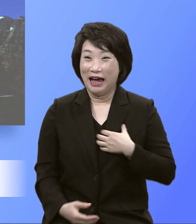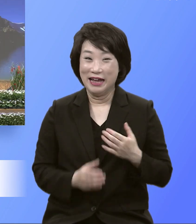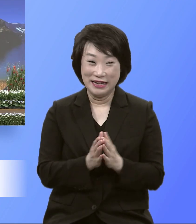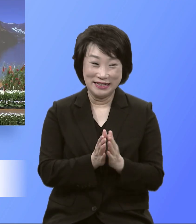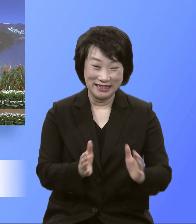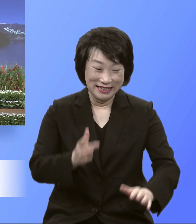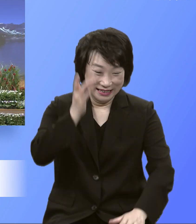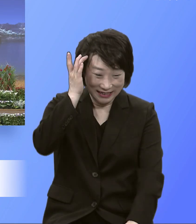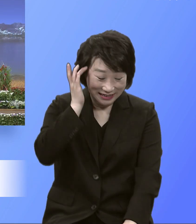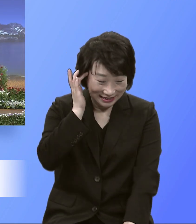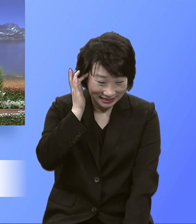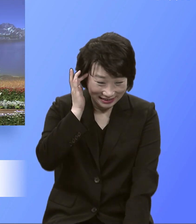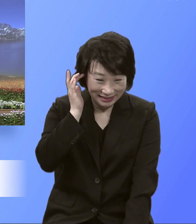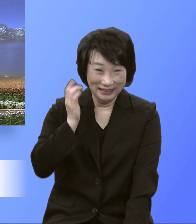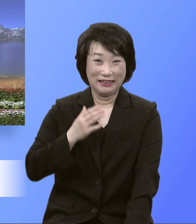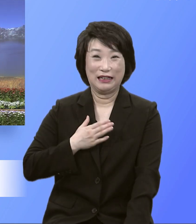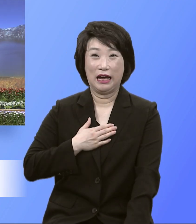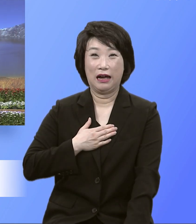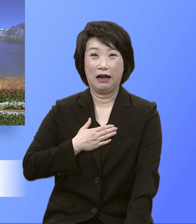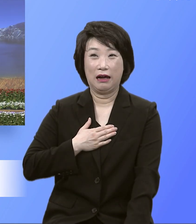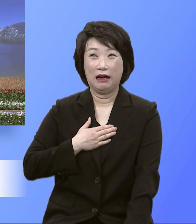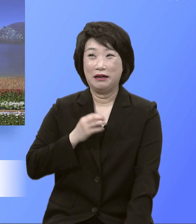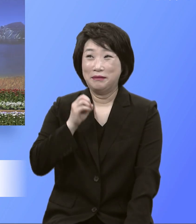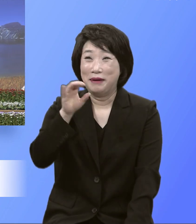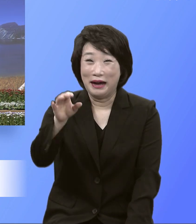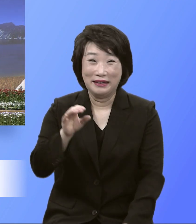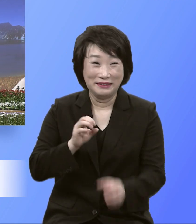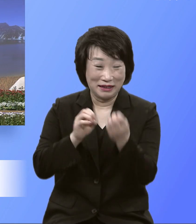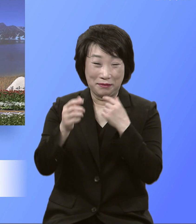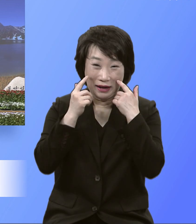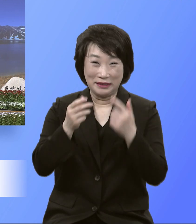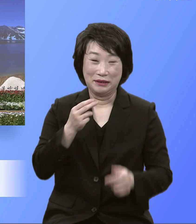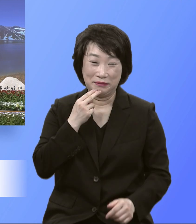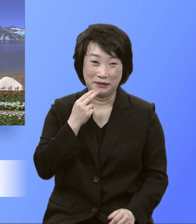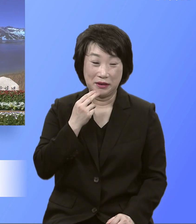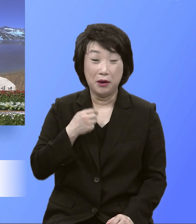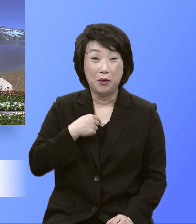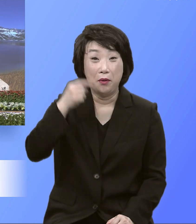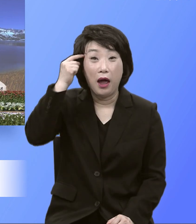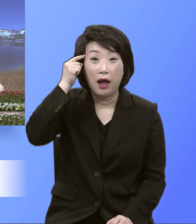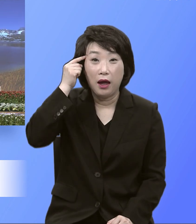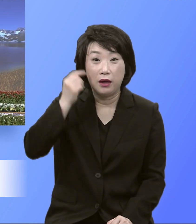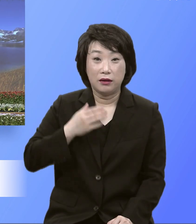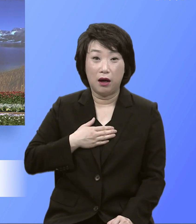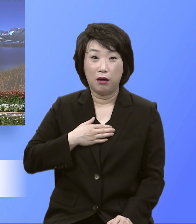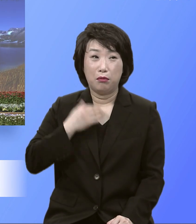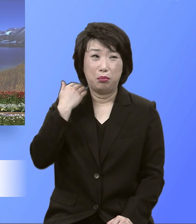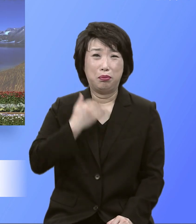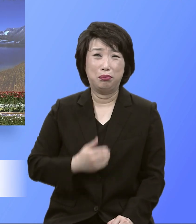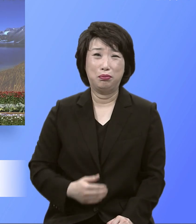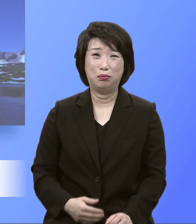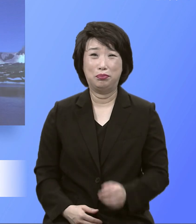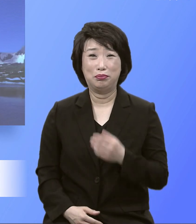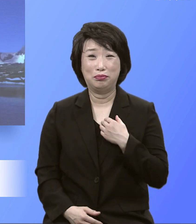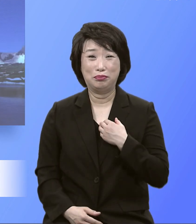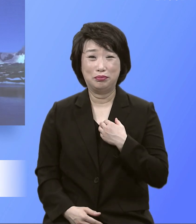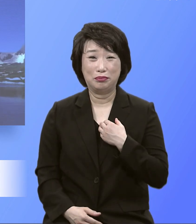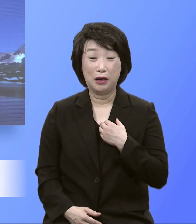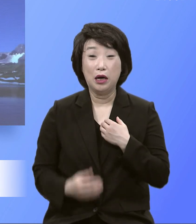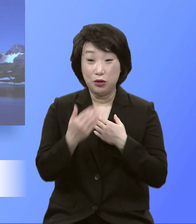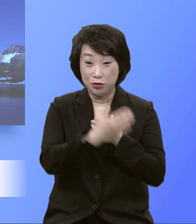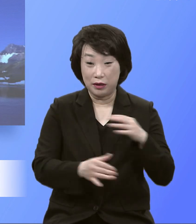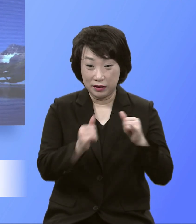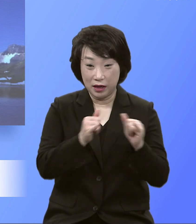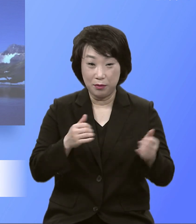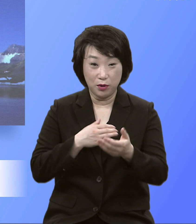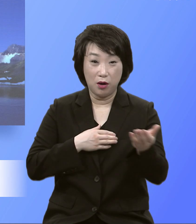걱정스럽잖아요. 그래도 대답을 안 했어요. 왜? 자신이 없어요. 육의